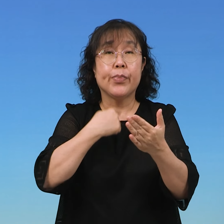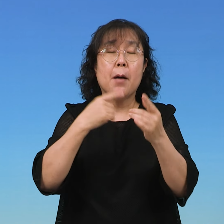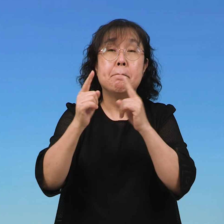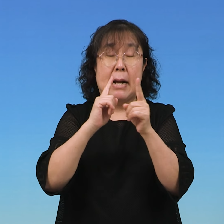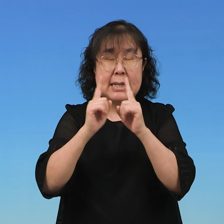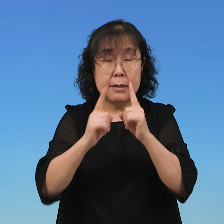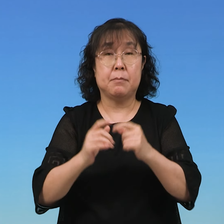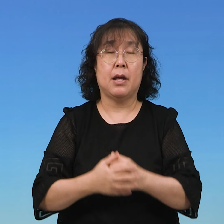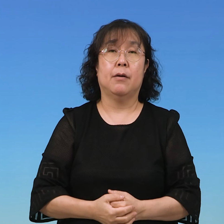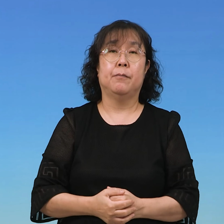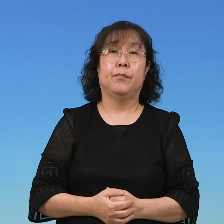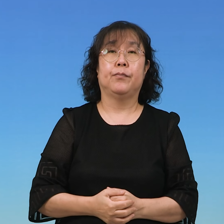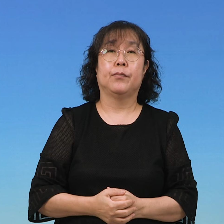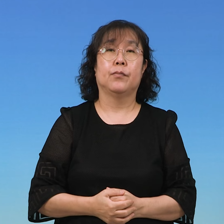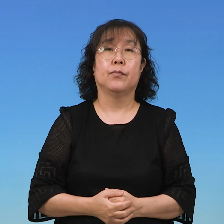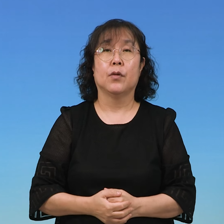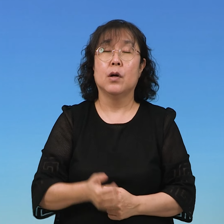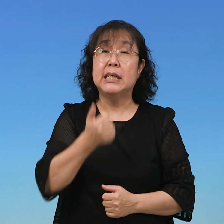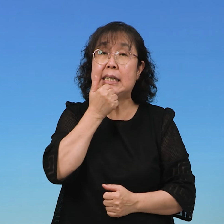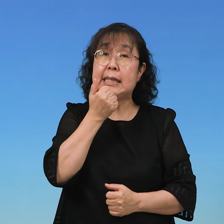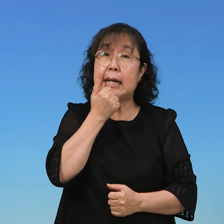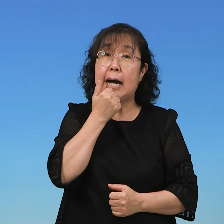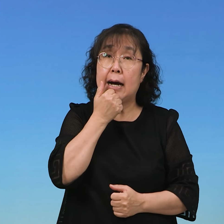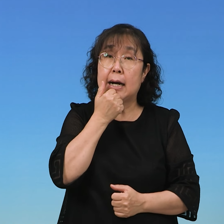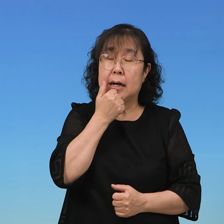아버지 이삭에게 주셨던 말씀이거든요.